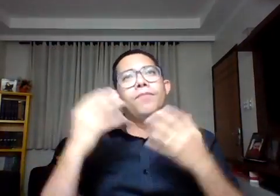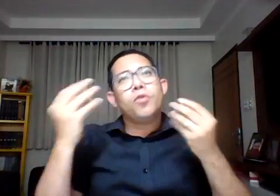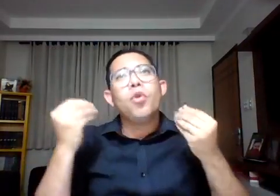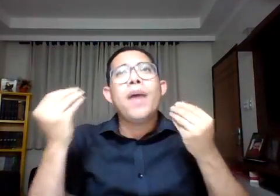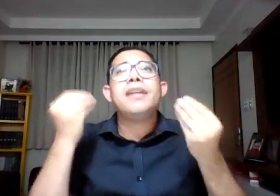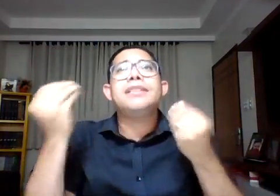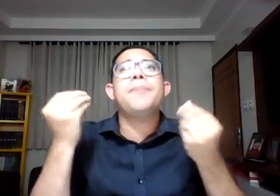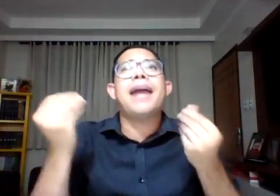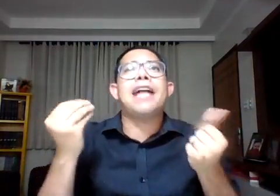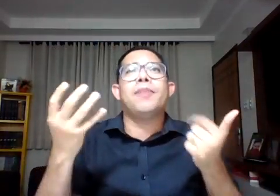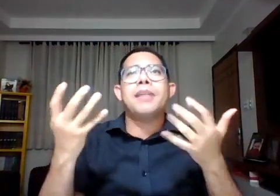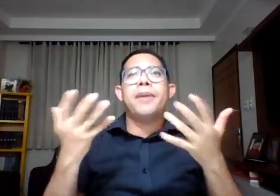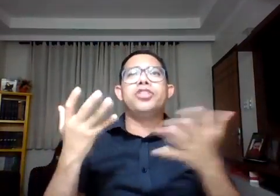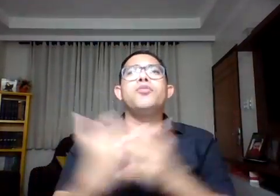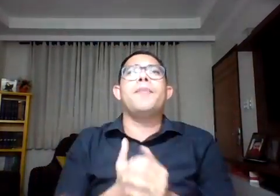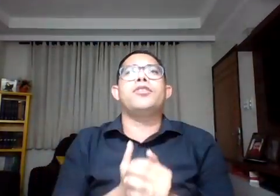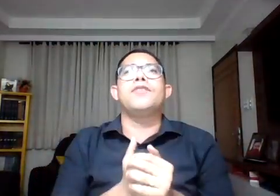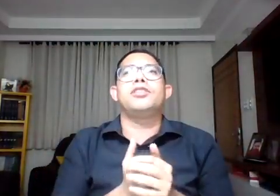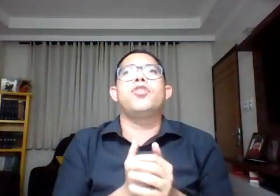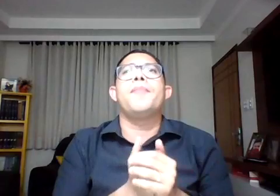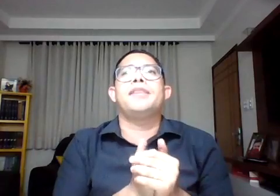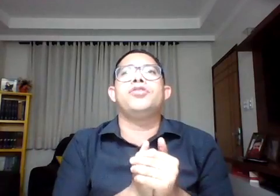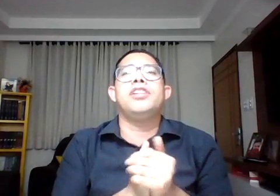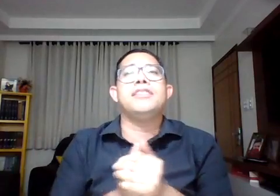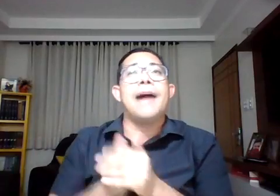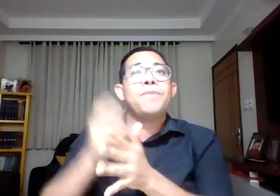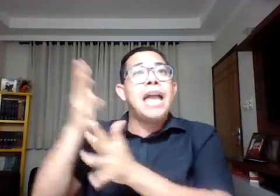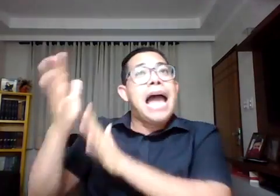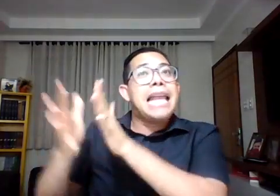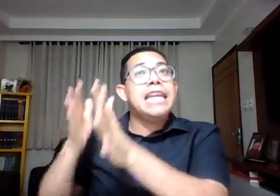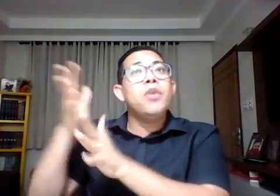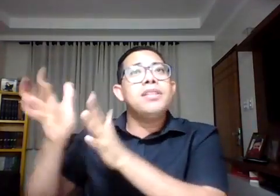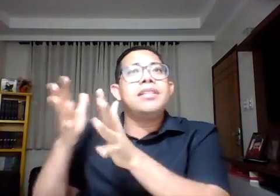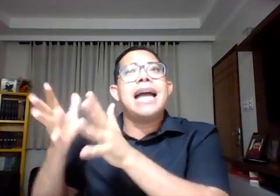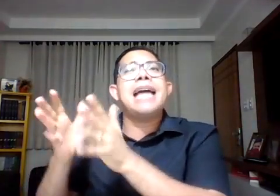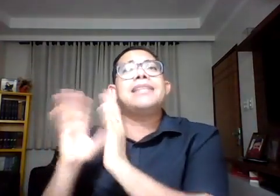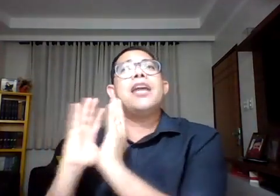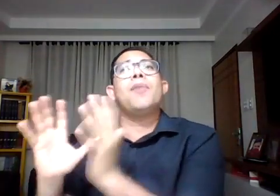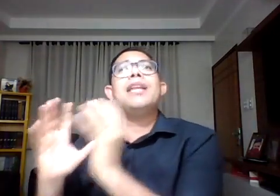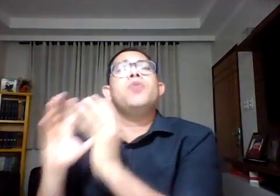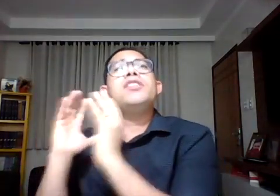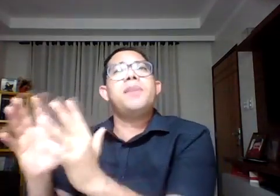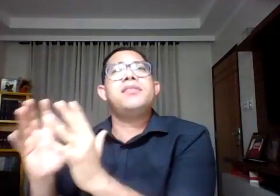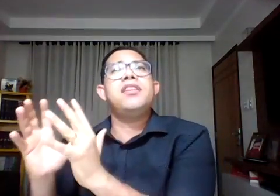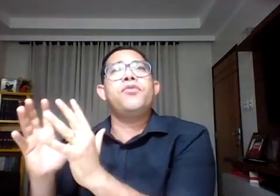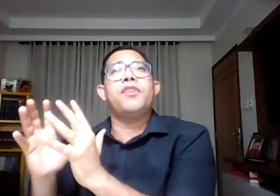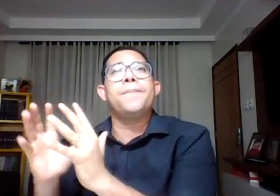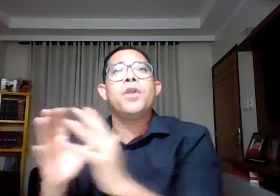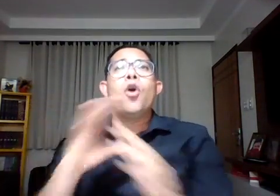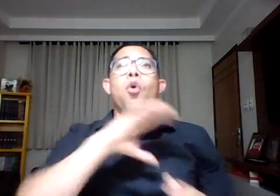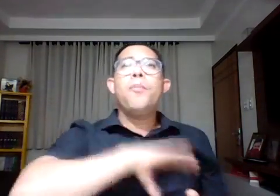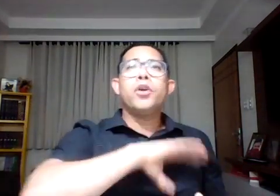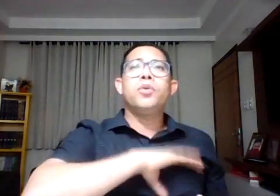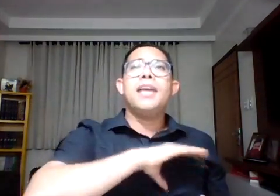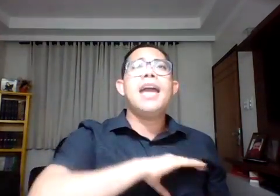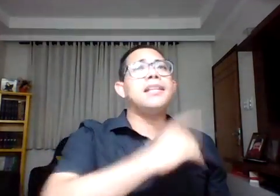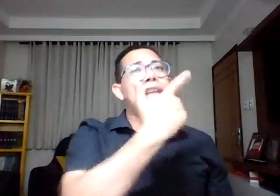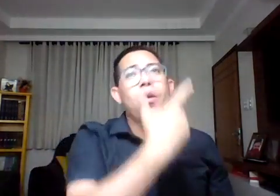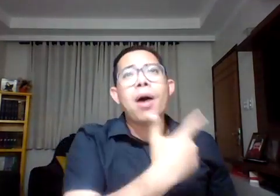não é que separado, mas a partir do momento que você começa a utilizar a língua de sinais, ela é uma língua específica. O português é uma